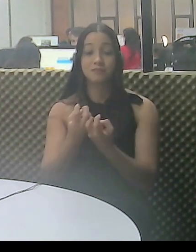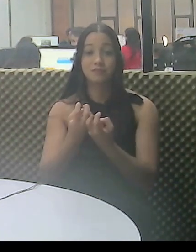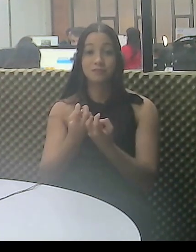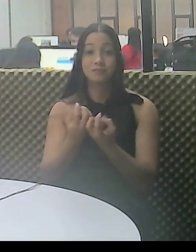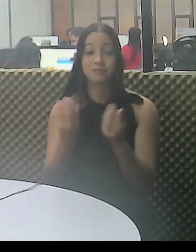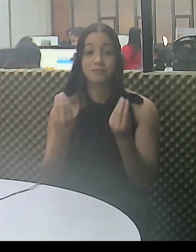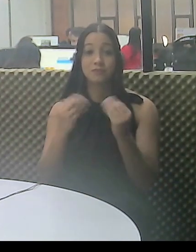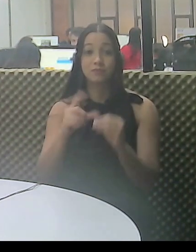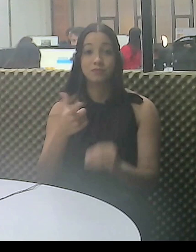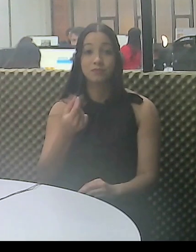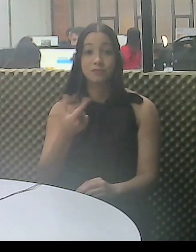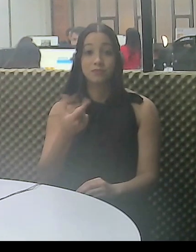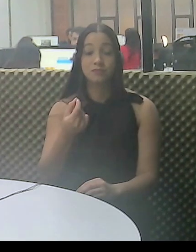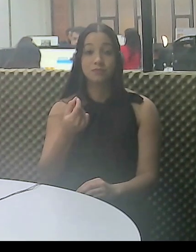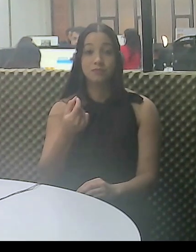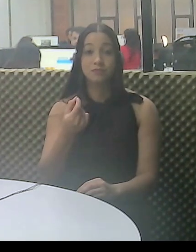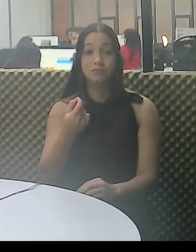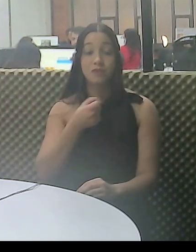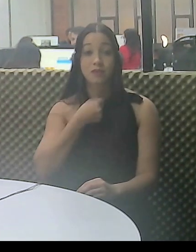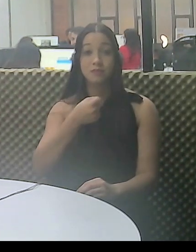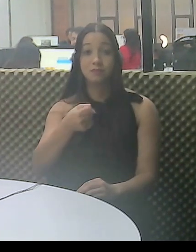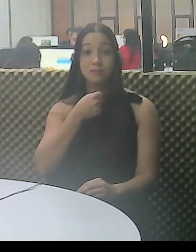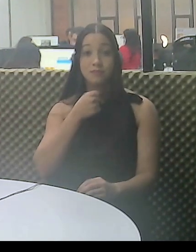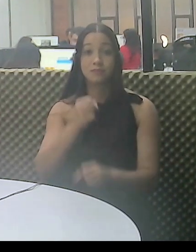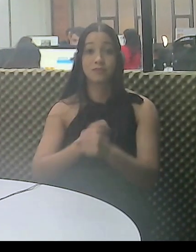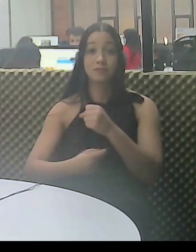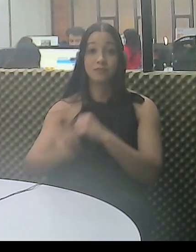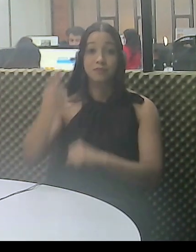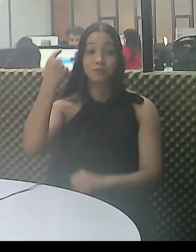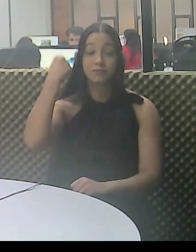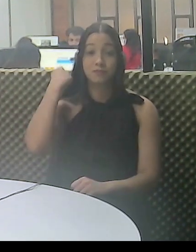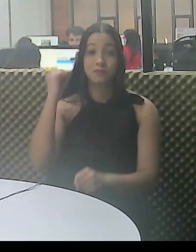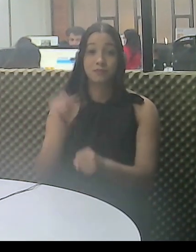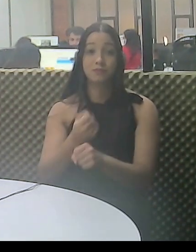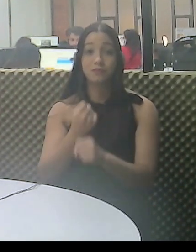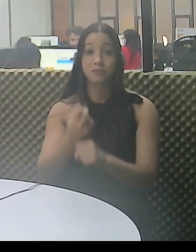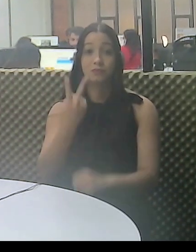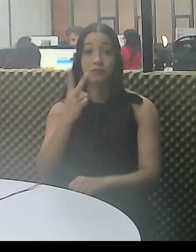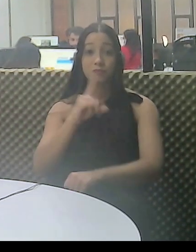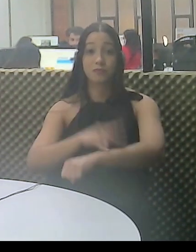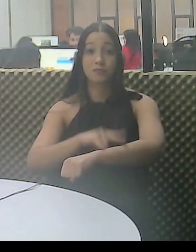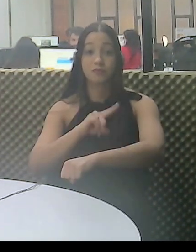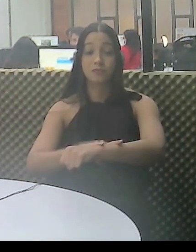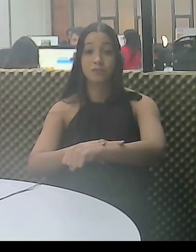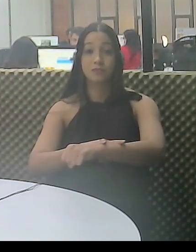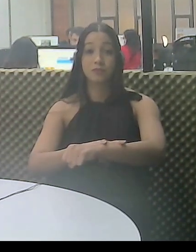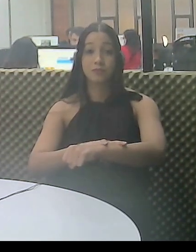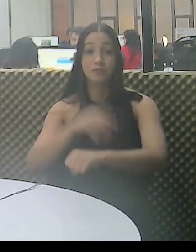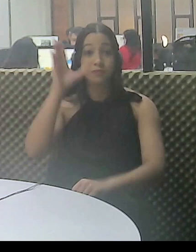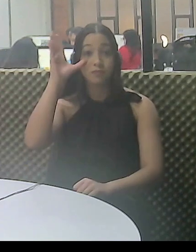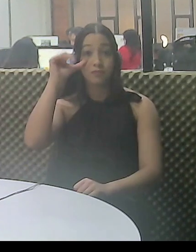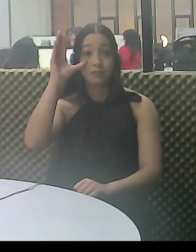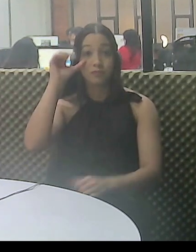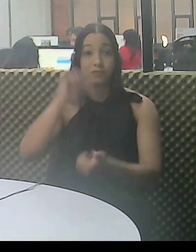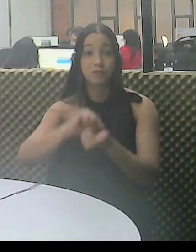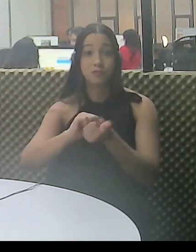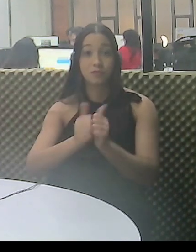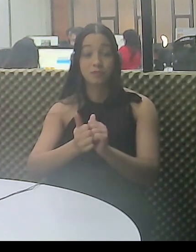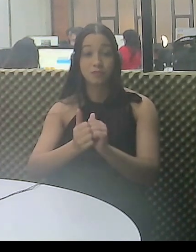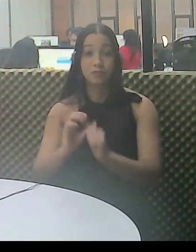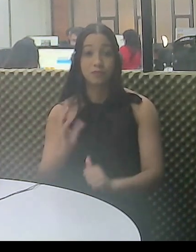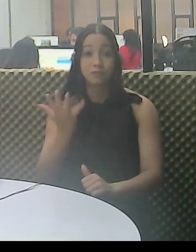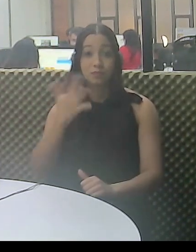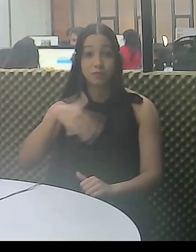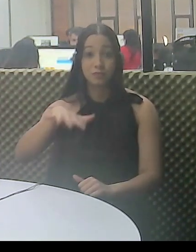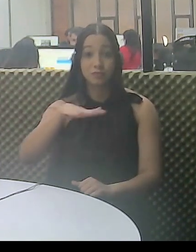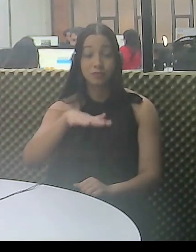em 2020 cabines de imprensa e, no ano passado, construiu dois banheiros para o público que assiste aos jogos que acontecem no